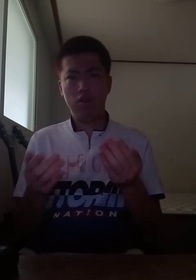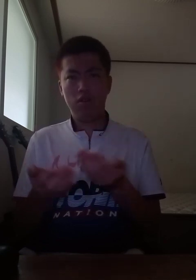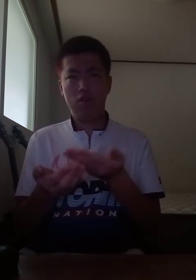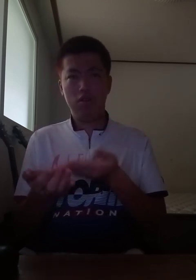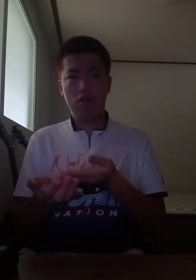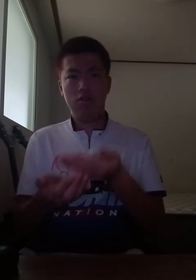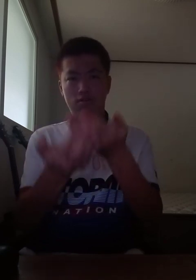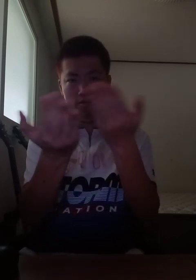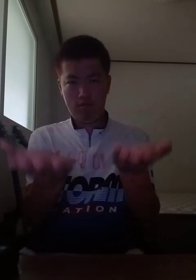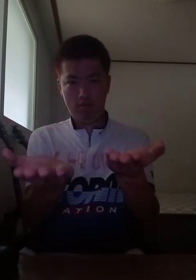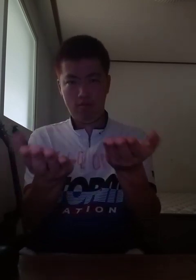이선화 기자입니다.